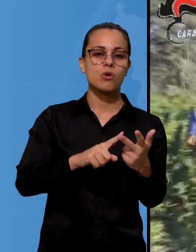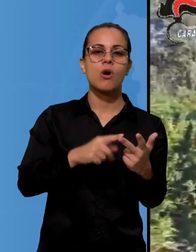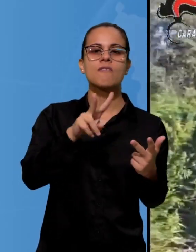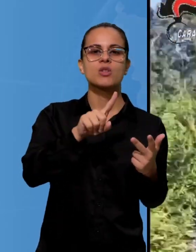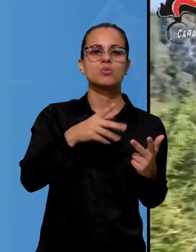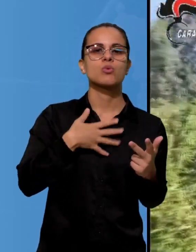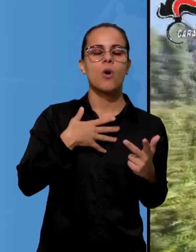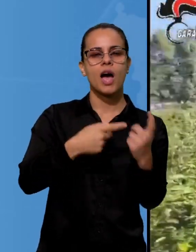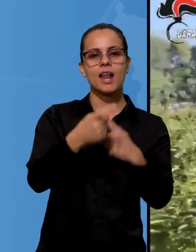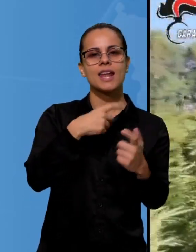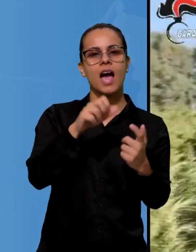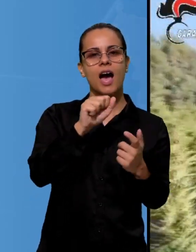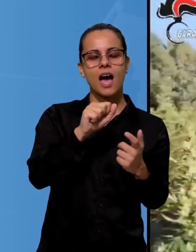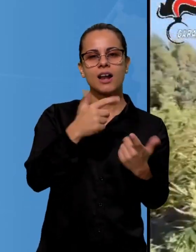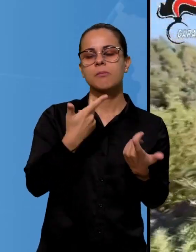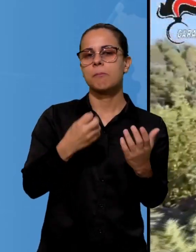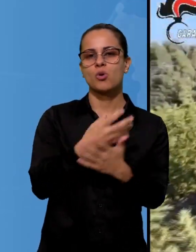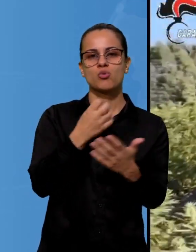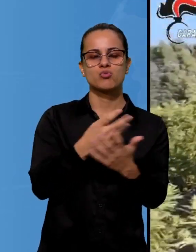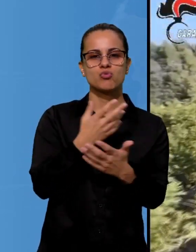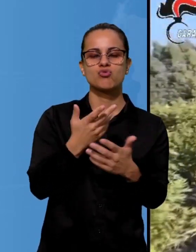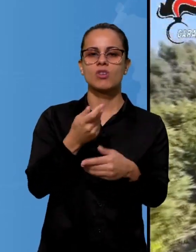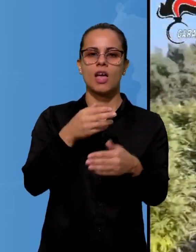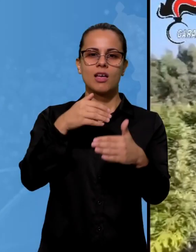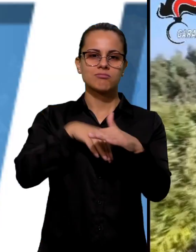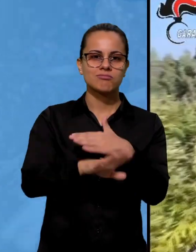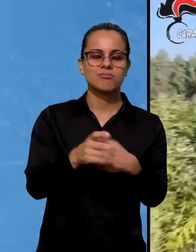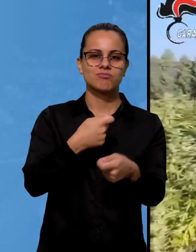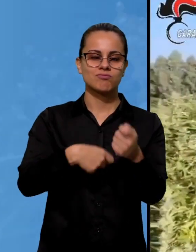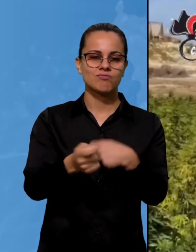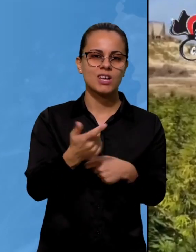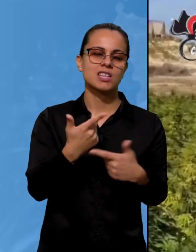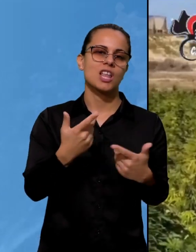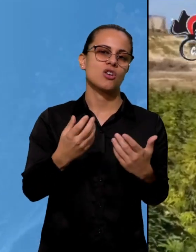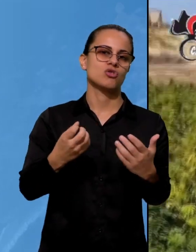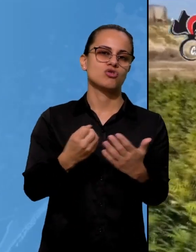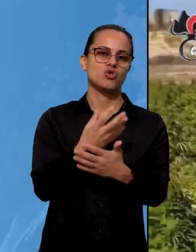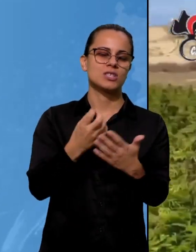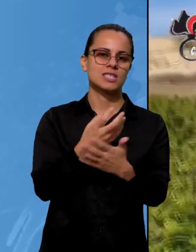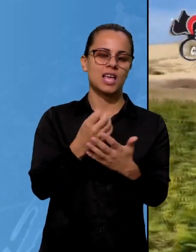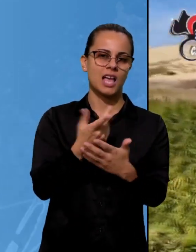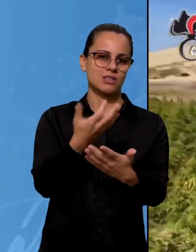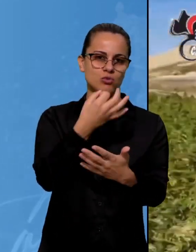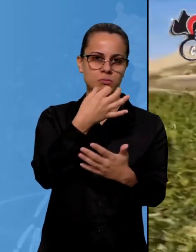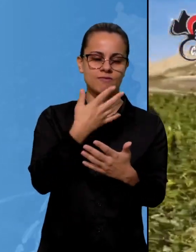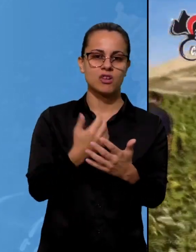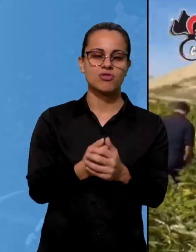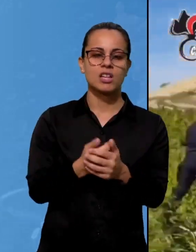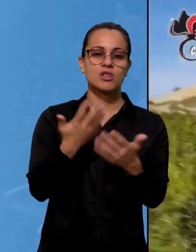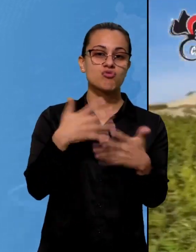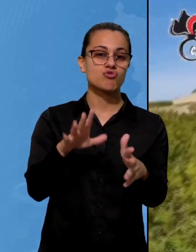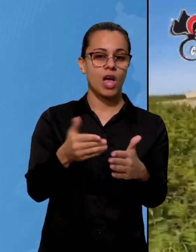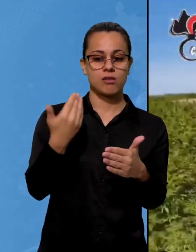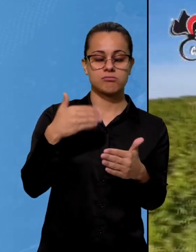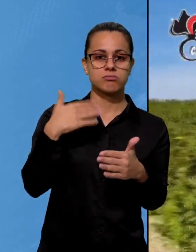produzione, coltivazione e detenzione in concorso di sostanze stupefacenti. Un blitz simile è scattato anche nelle campagne